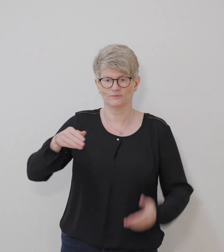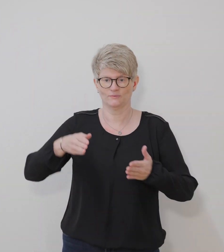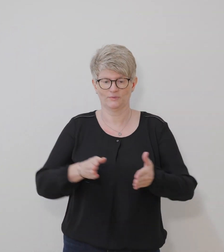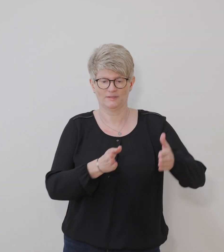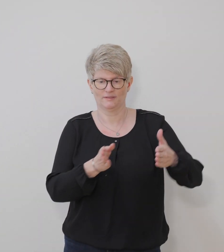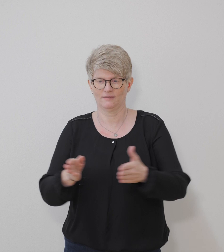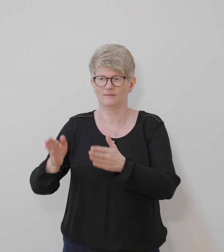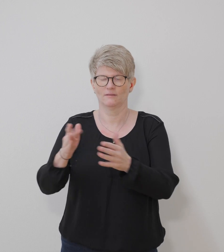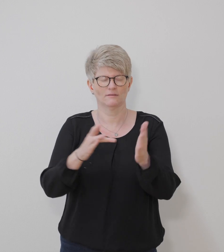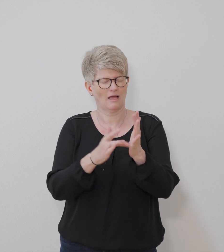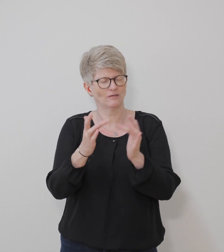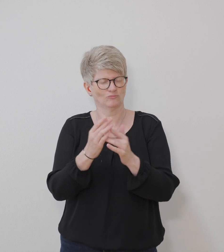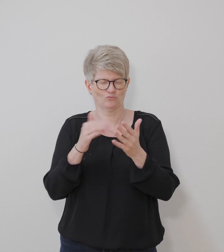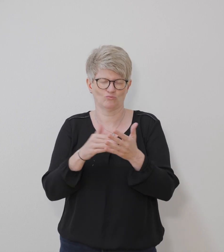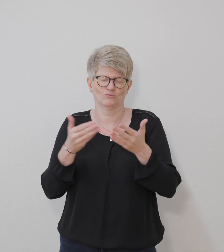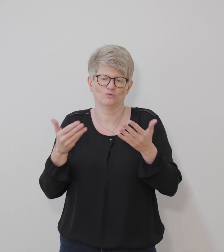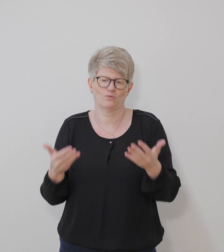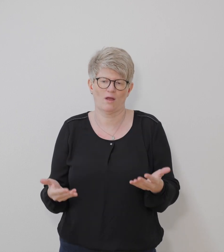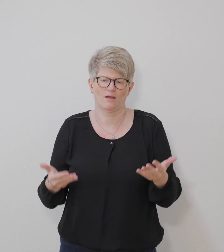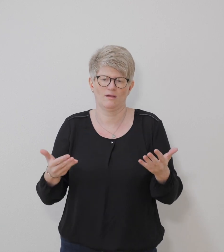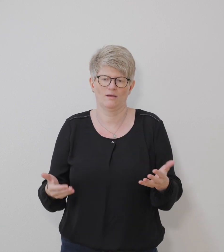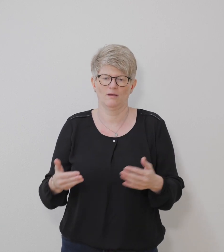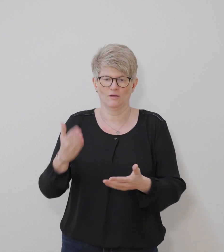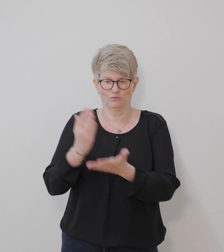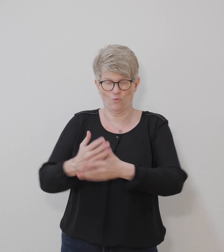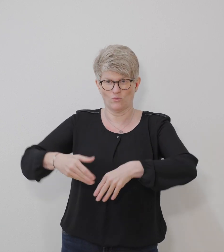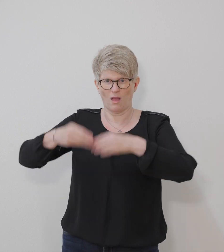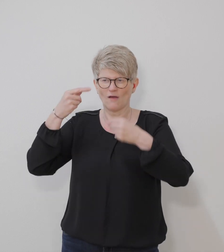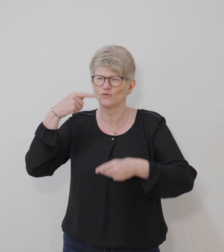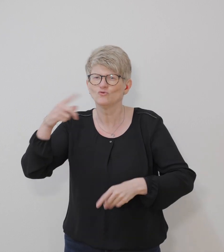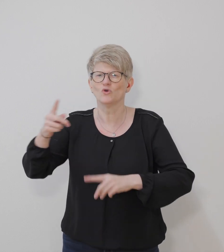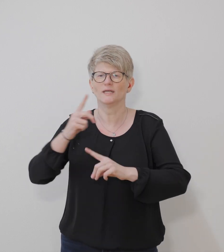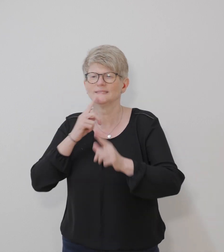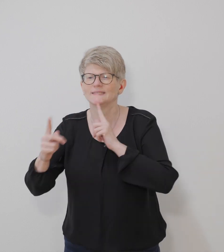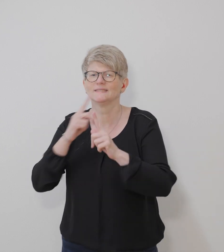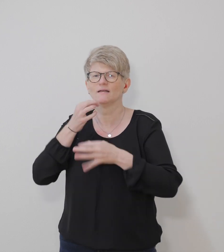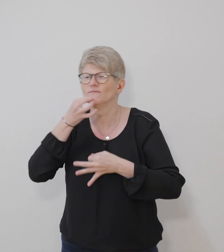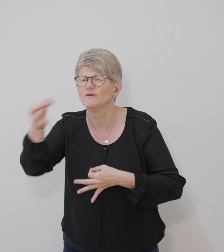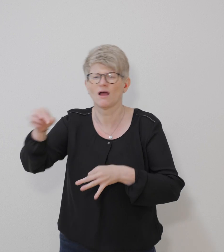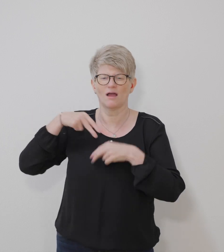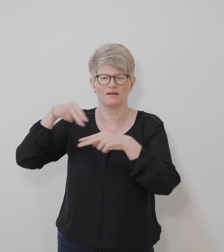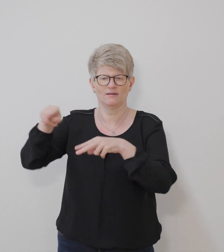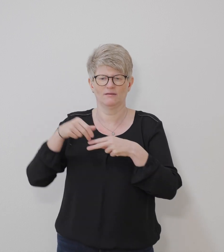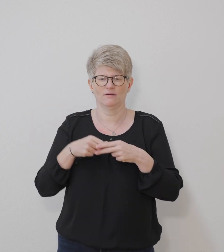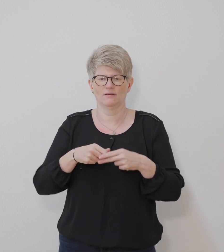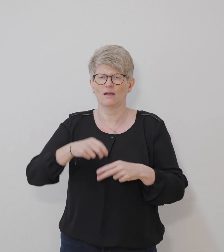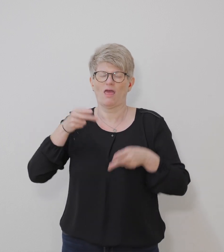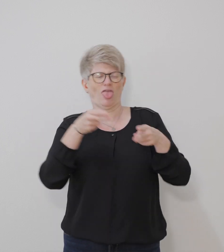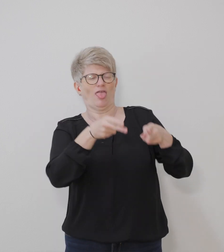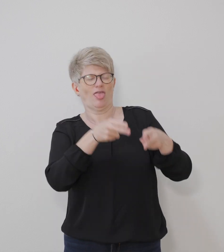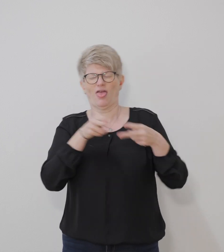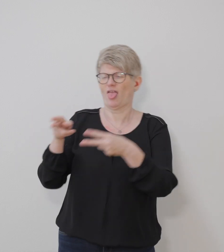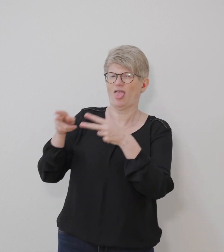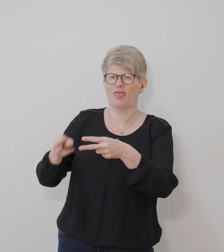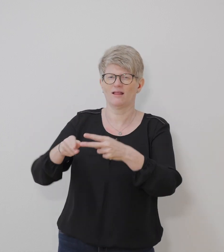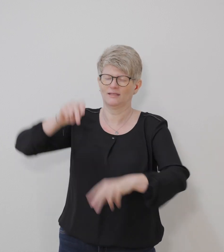Jesus ist bereits geschwächt durch die Qual, die ihm schon am Anfang des Kreuzweges durch Verhör, Verspottung und Geißelung